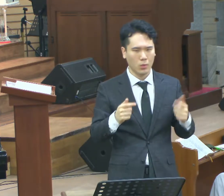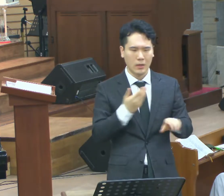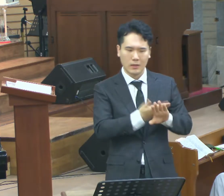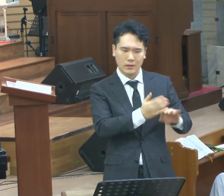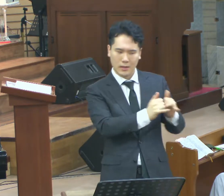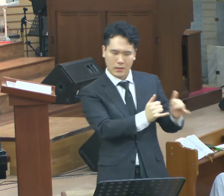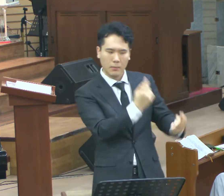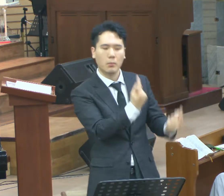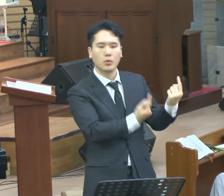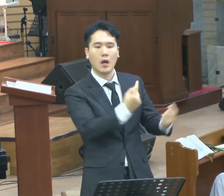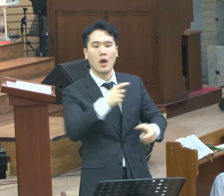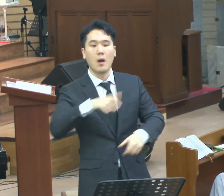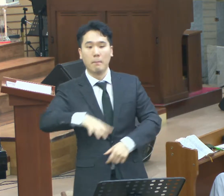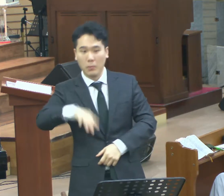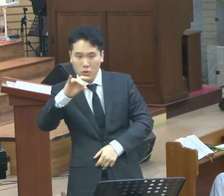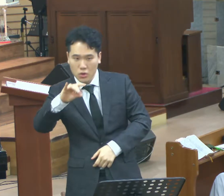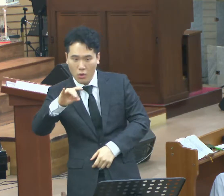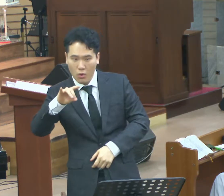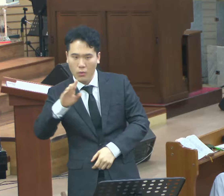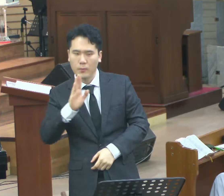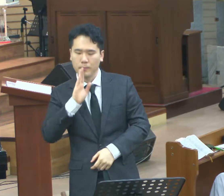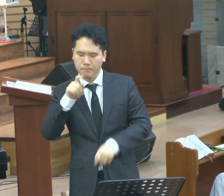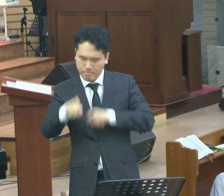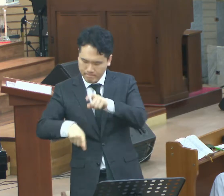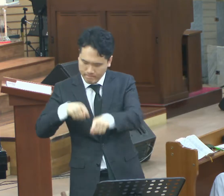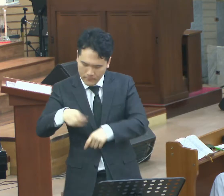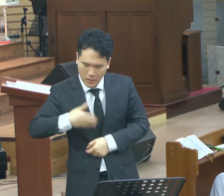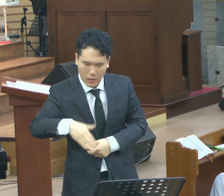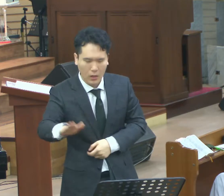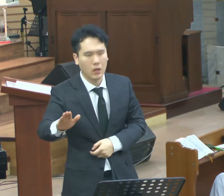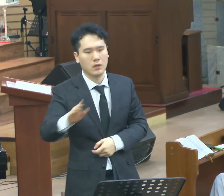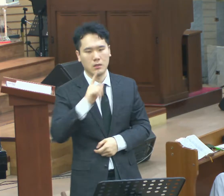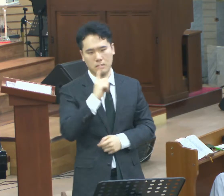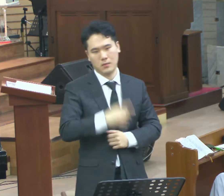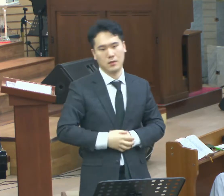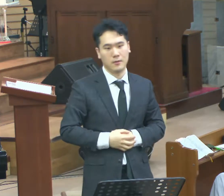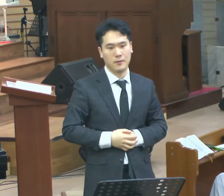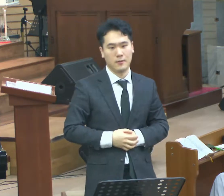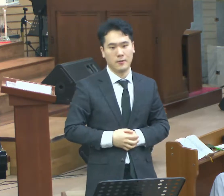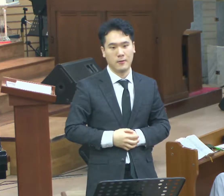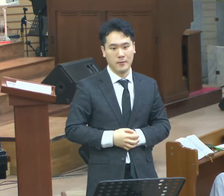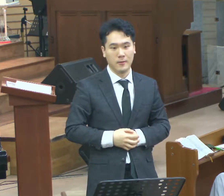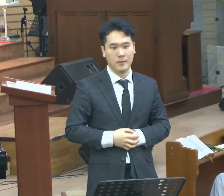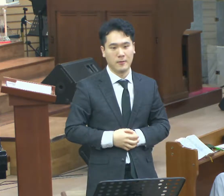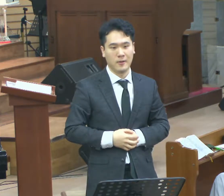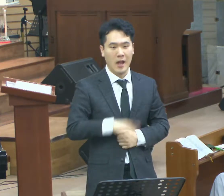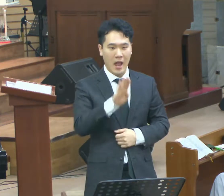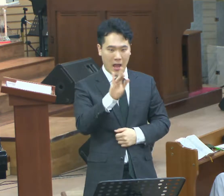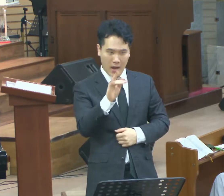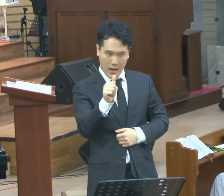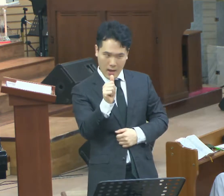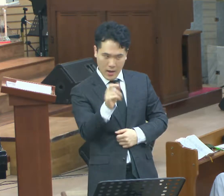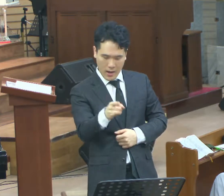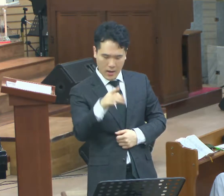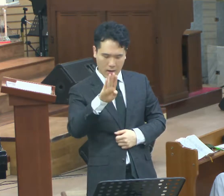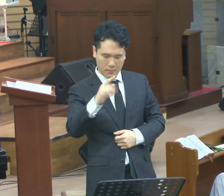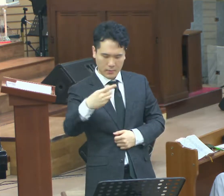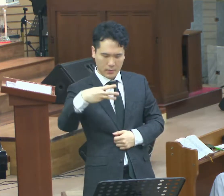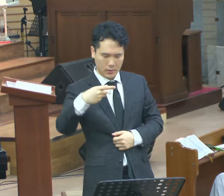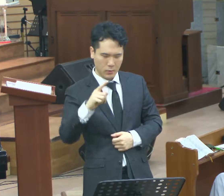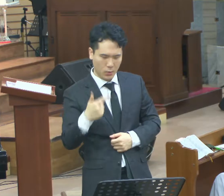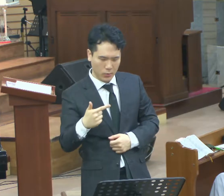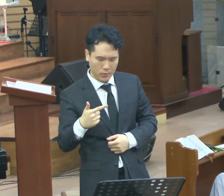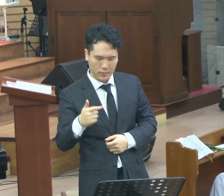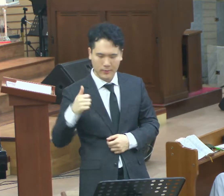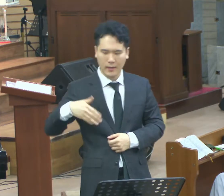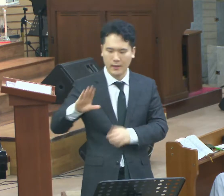갈렙은 45년을 기다렸고 더 이상 늦출 수가 없다 해서 헤브론으로 올라갔어요. 하나님이 야, 유다 지파가 제비